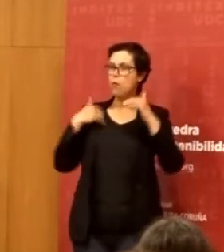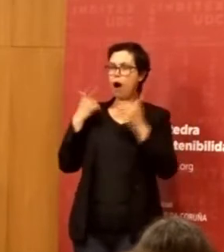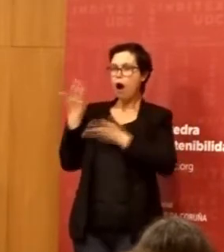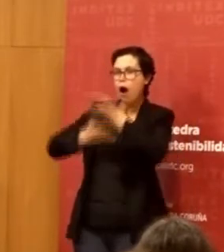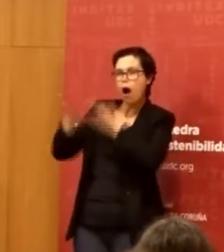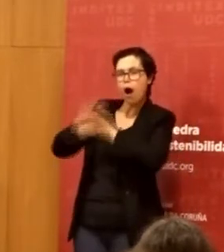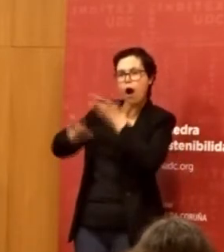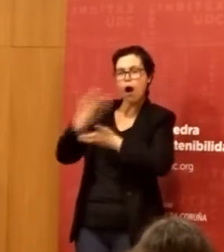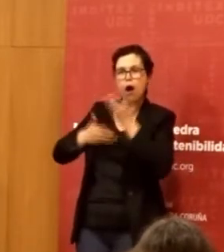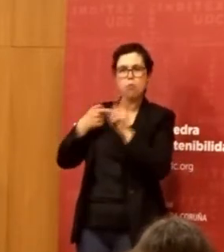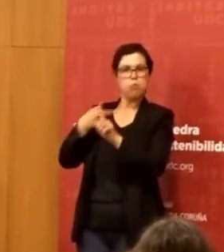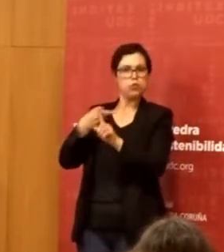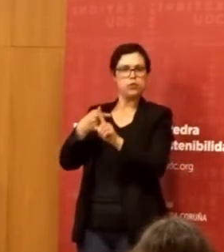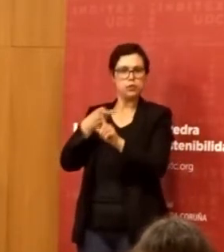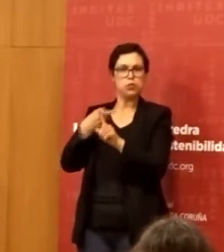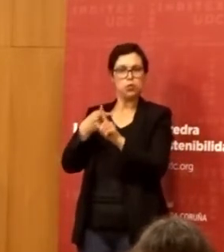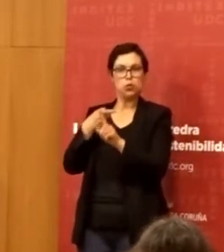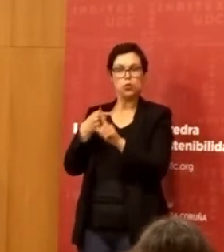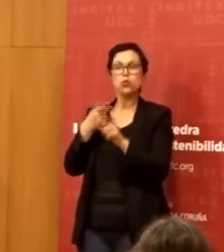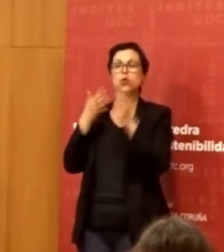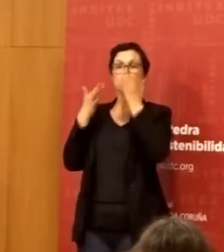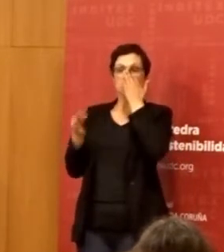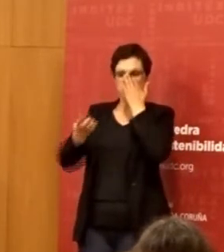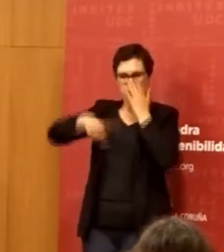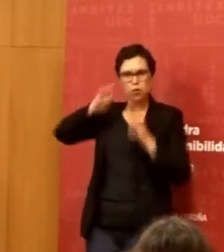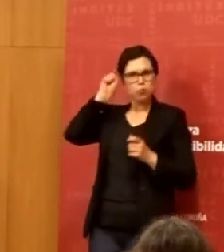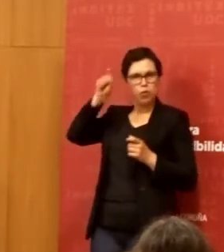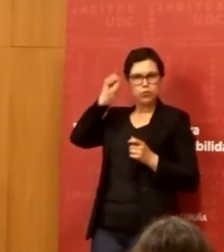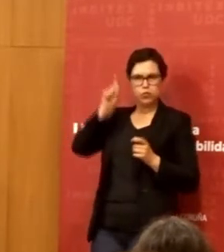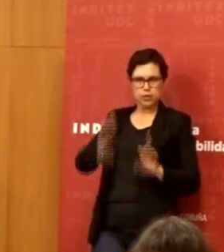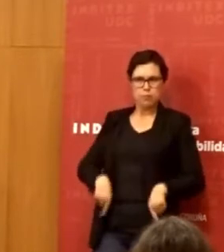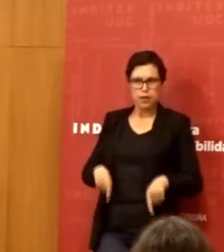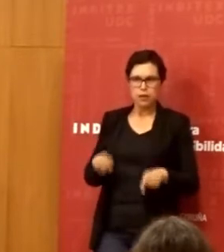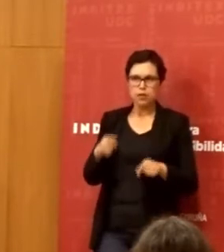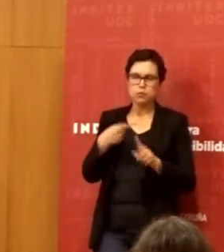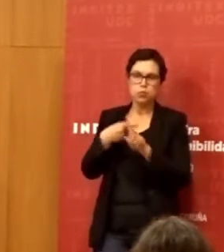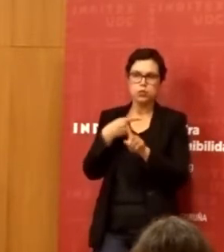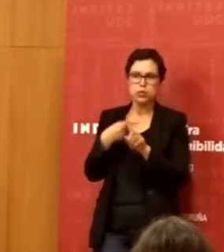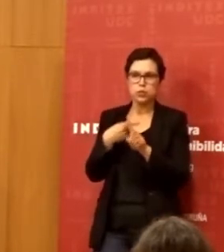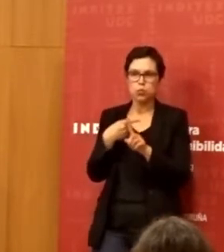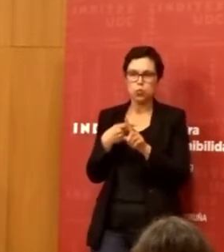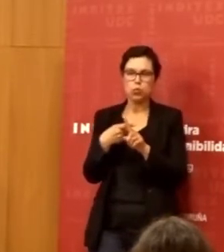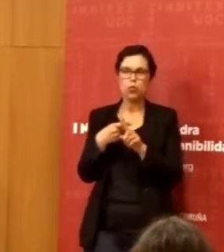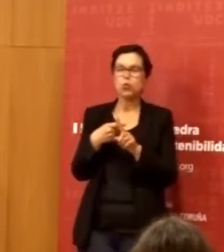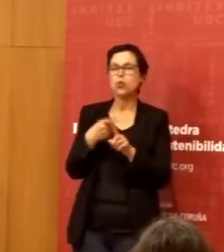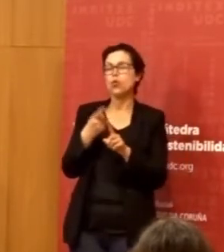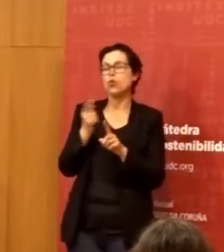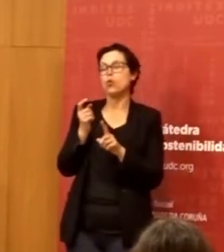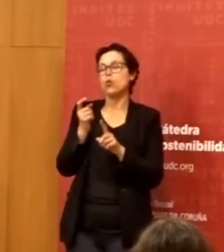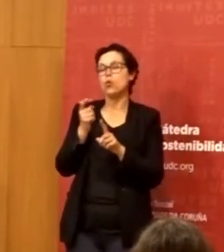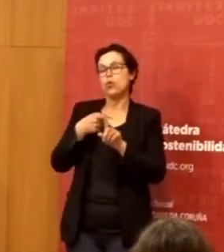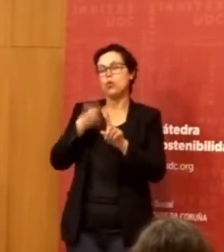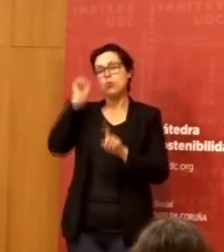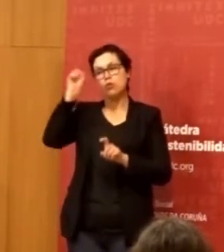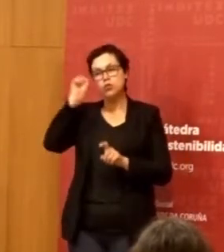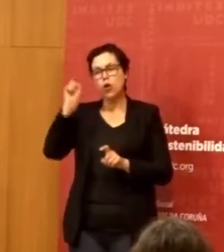positivo, ha sido muy positivo para ellos y ha sido también muy positivo para nosotros, para los que los profesores y los que dirigimos y los